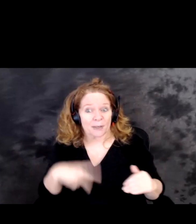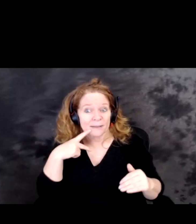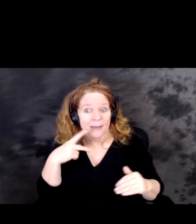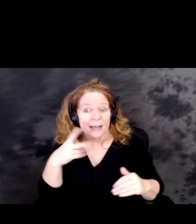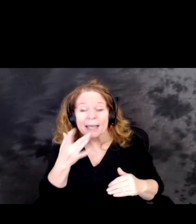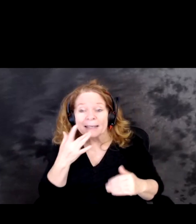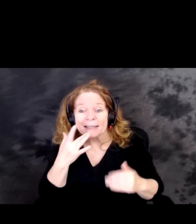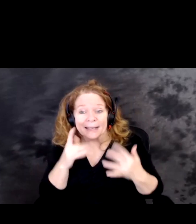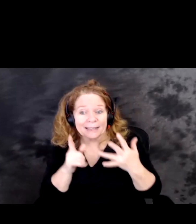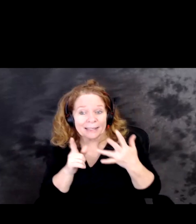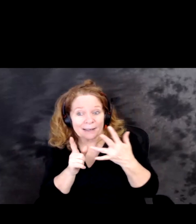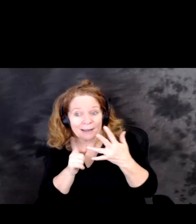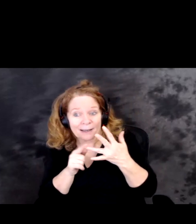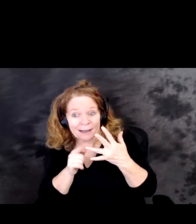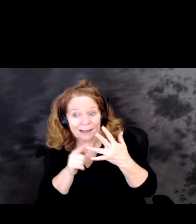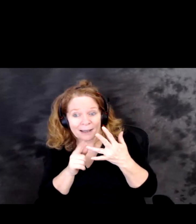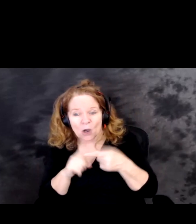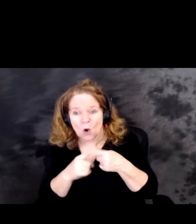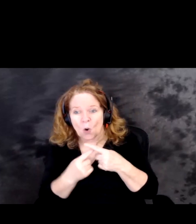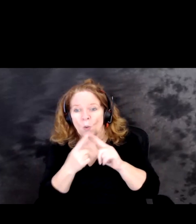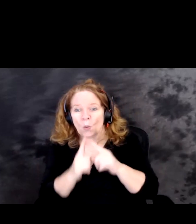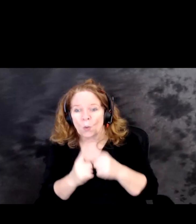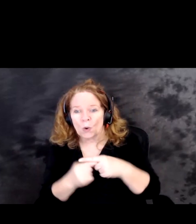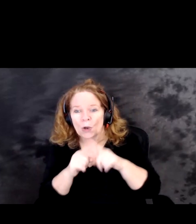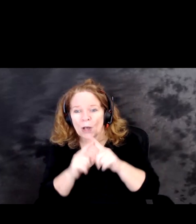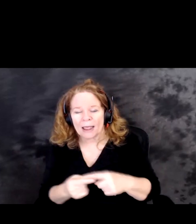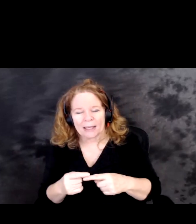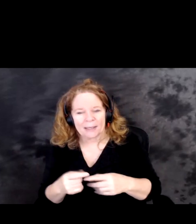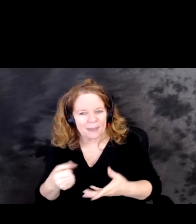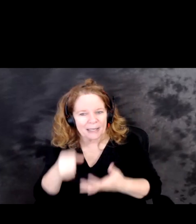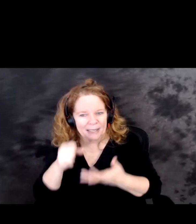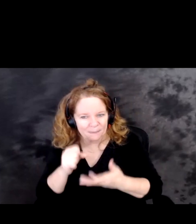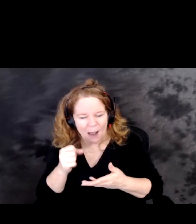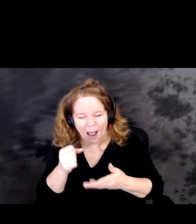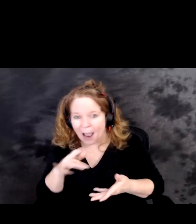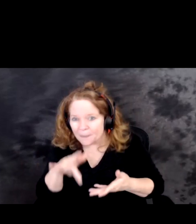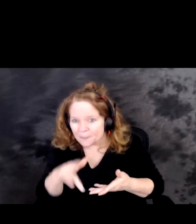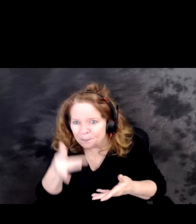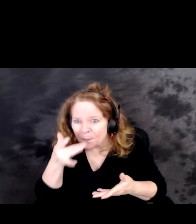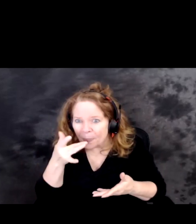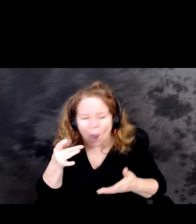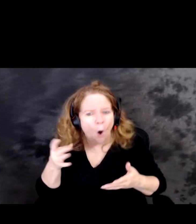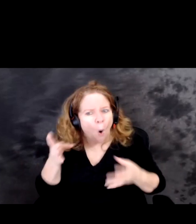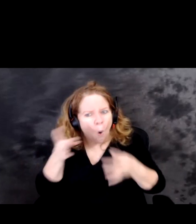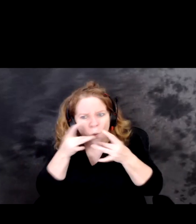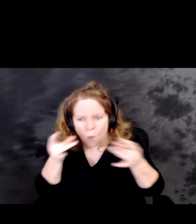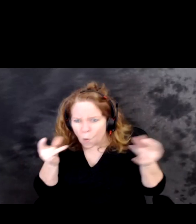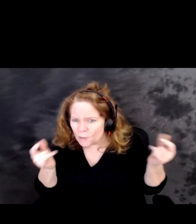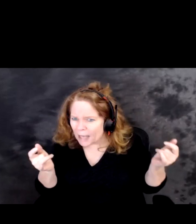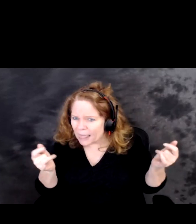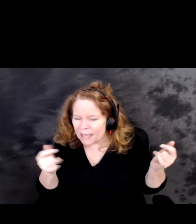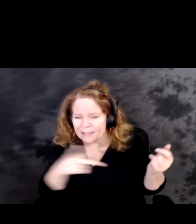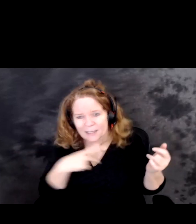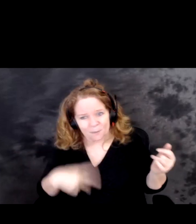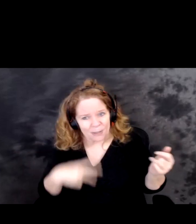Siguiente, continuamos. Y ahora la princesa Peggy prueba la miel de la abeja Willy